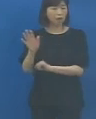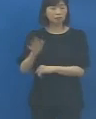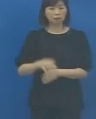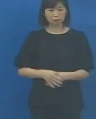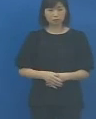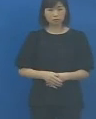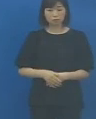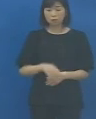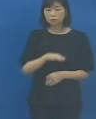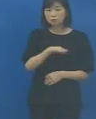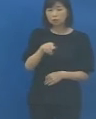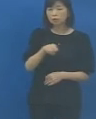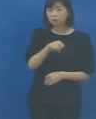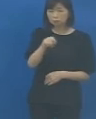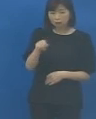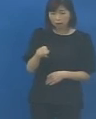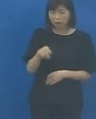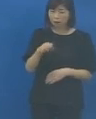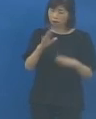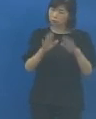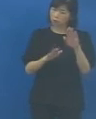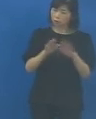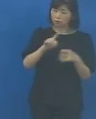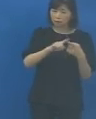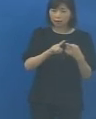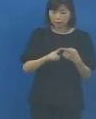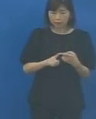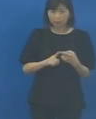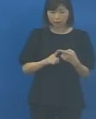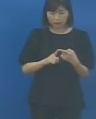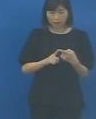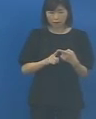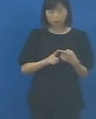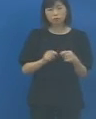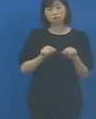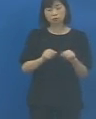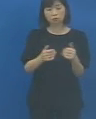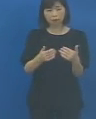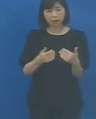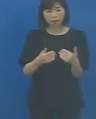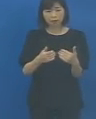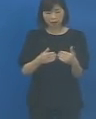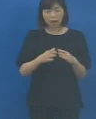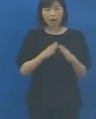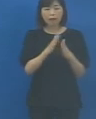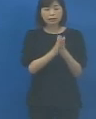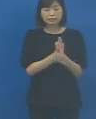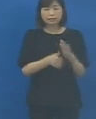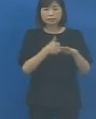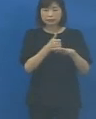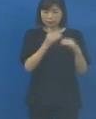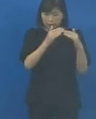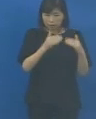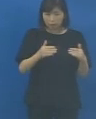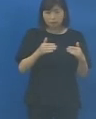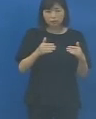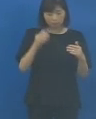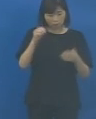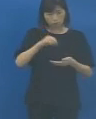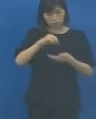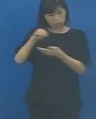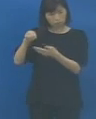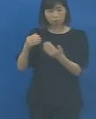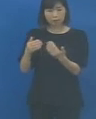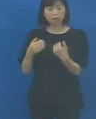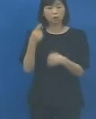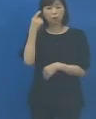ものを柔軟に機動的に適用すべきという議論は、一つは知事会としてもしていくべきだろうと思います。で